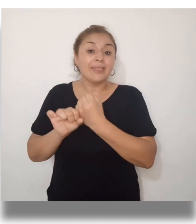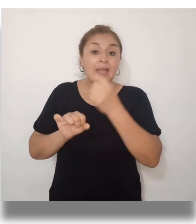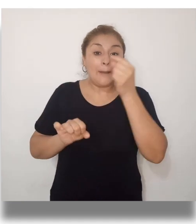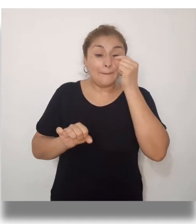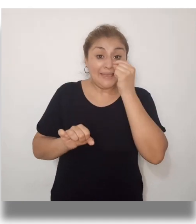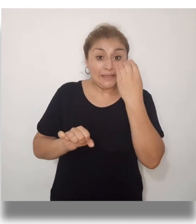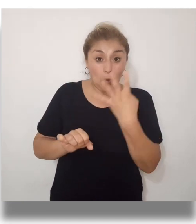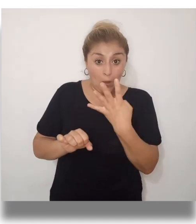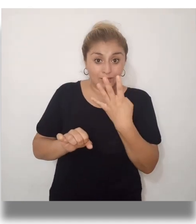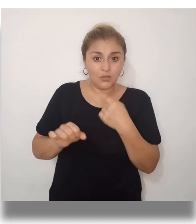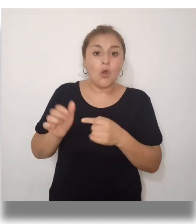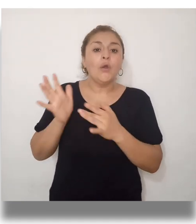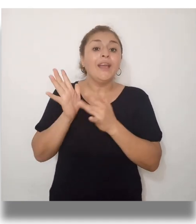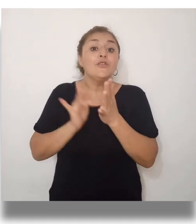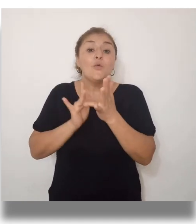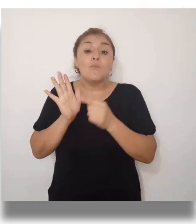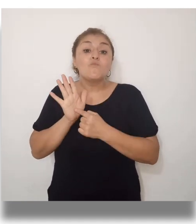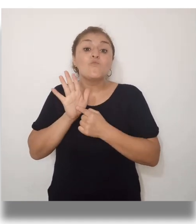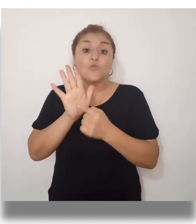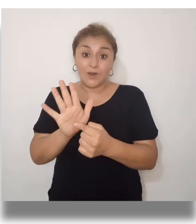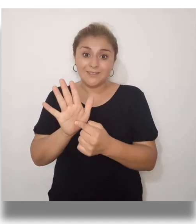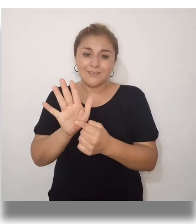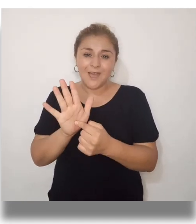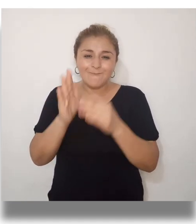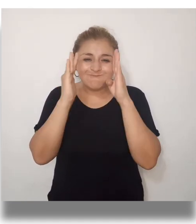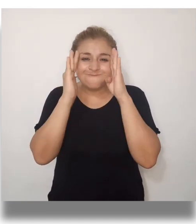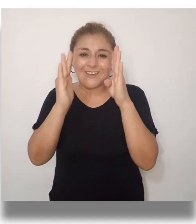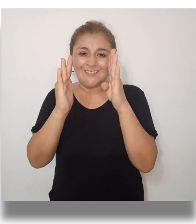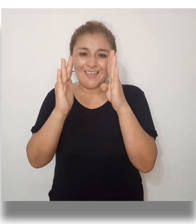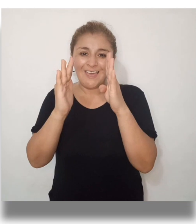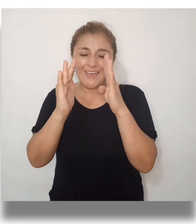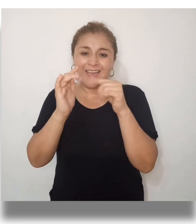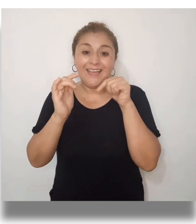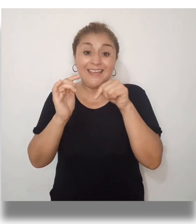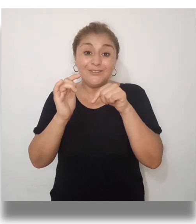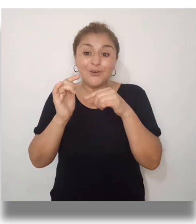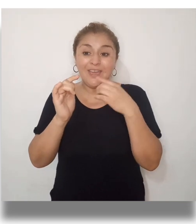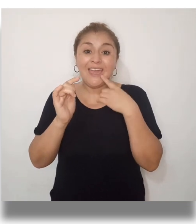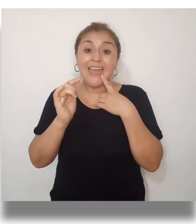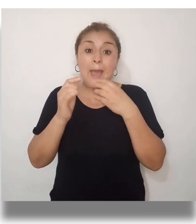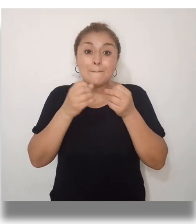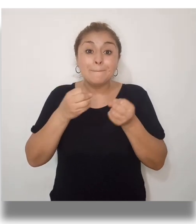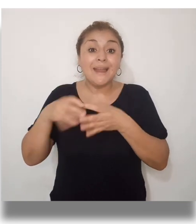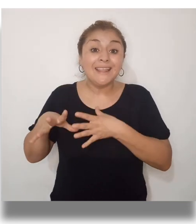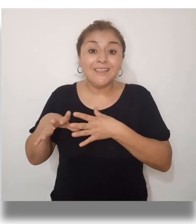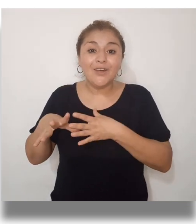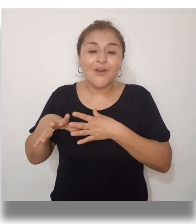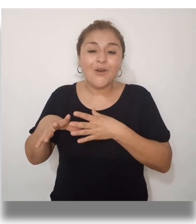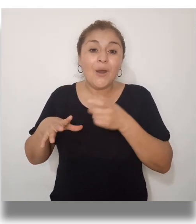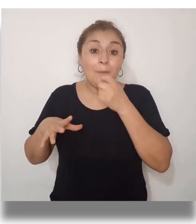el versículo 24 Jesús pone el foco en lo que se había perdido